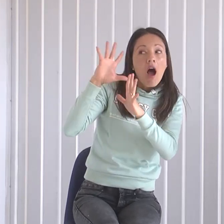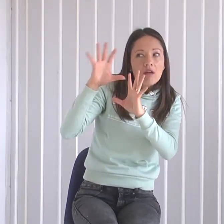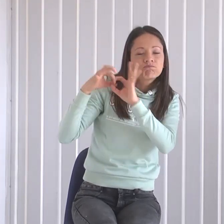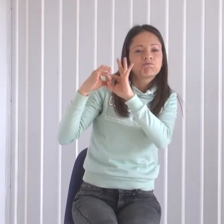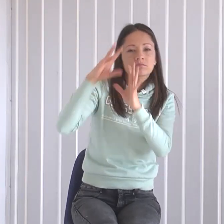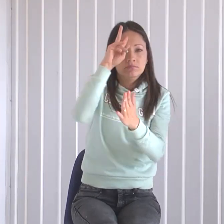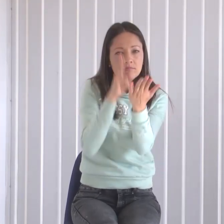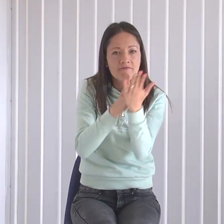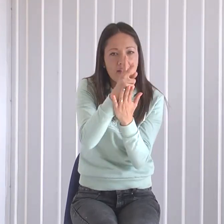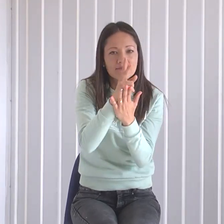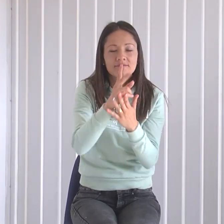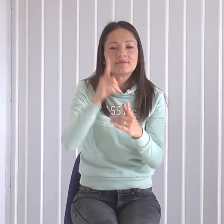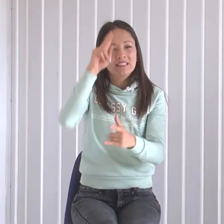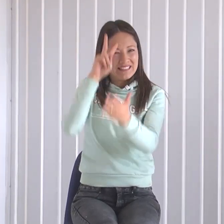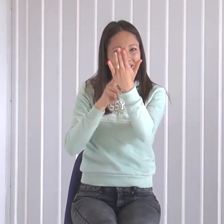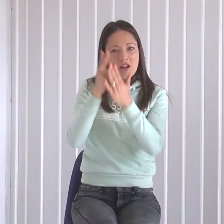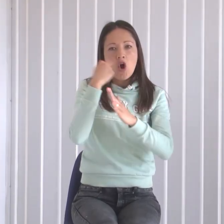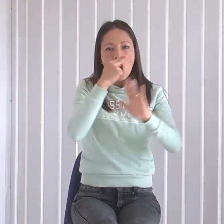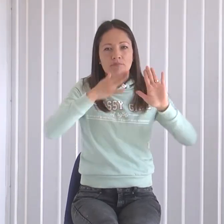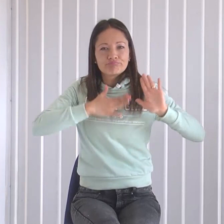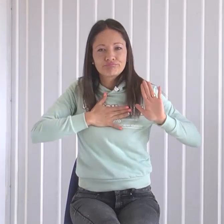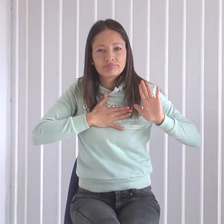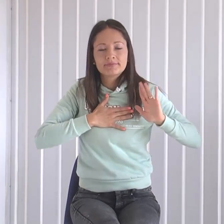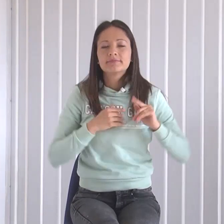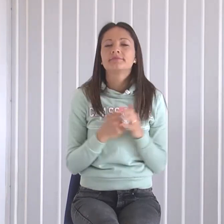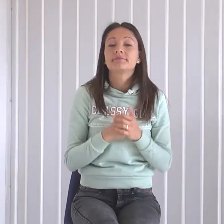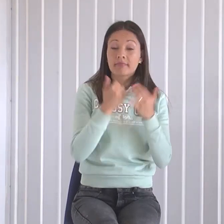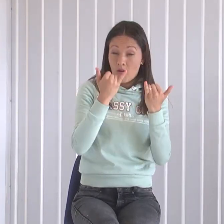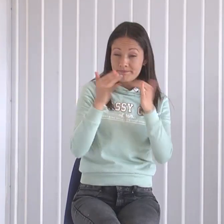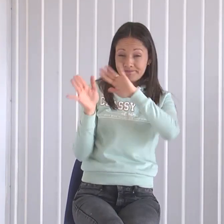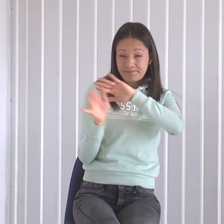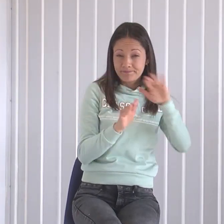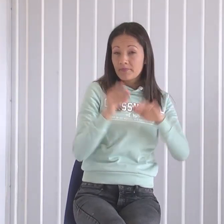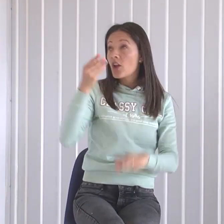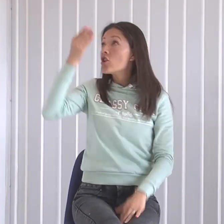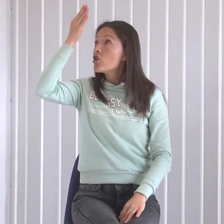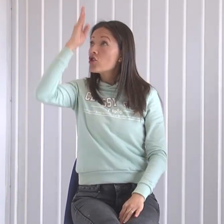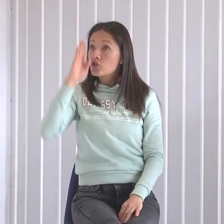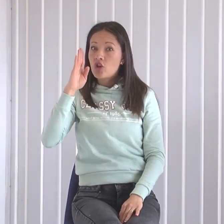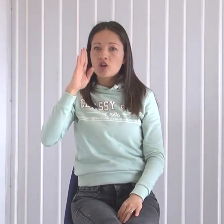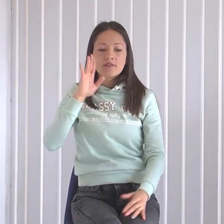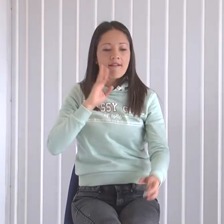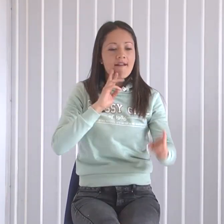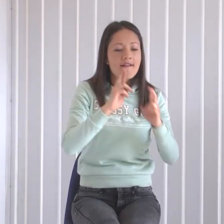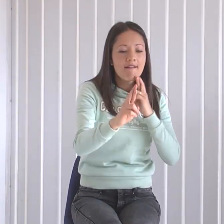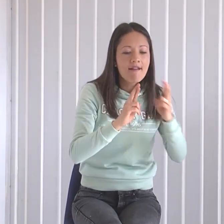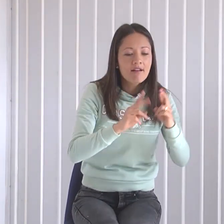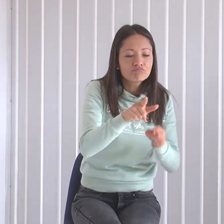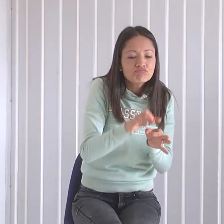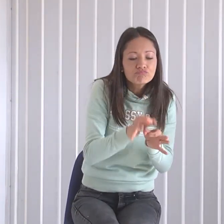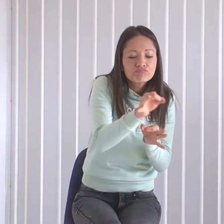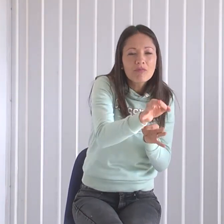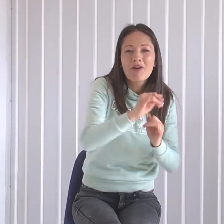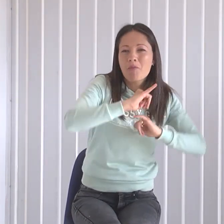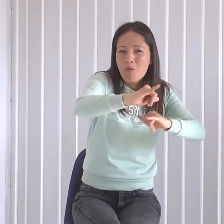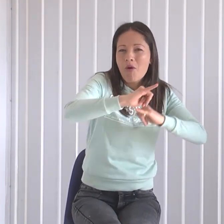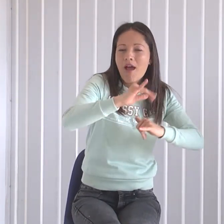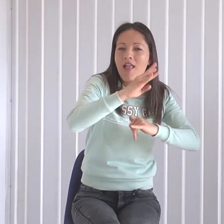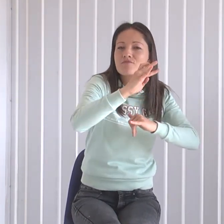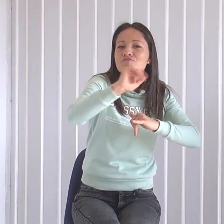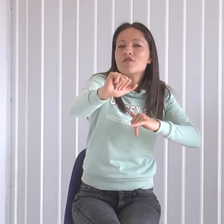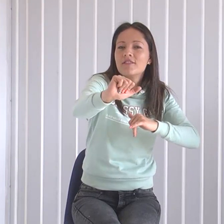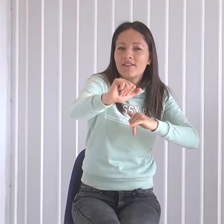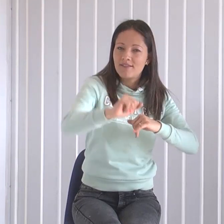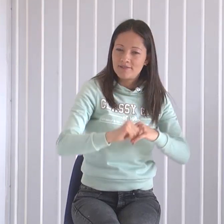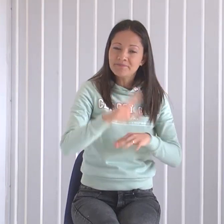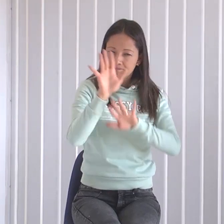ello, fiel a un compromiso. Ahora, Dios trata a su pueblo como a su esposa. Y le pregunto a usted, ¿qué